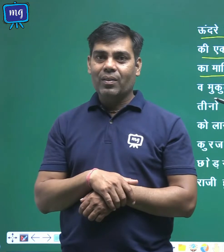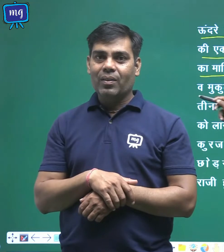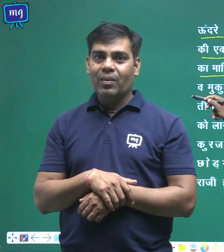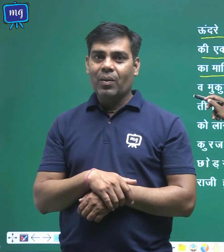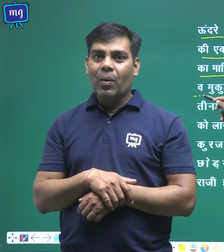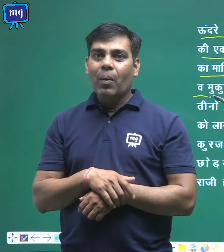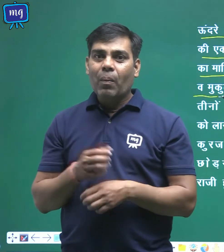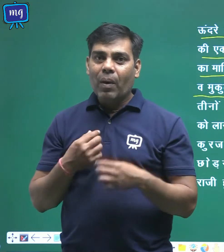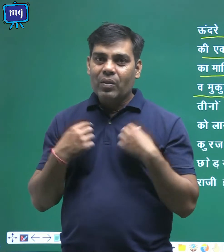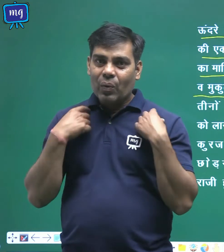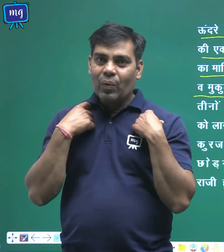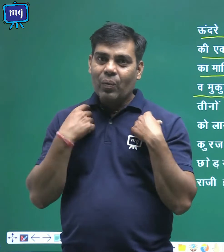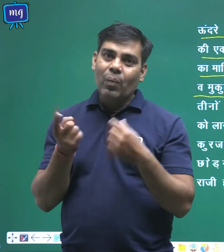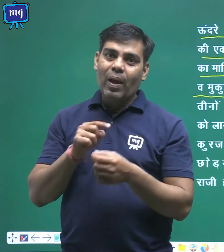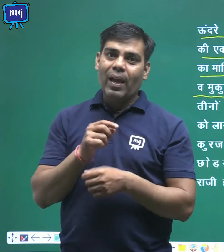बाजोट व